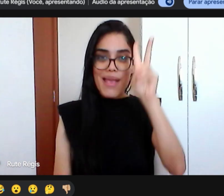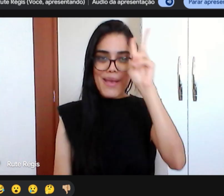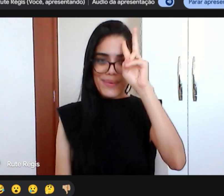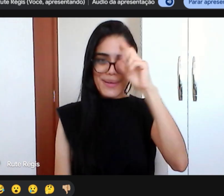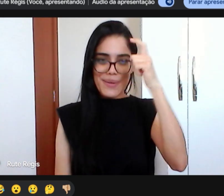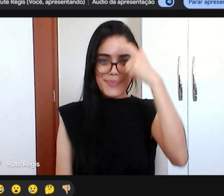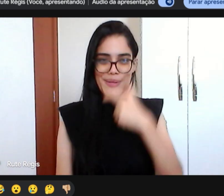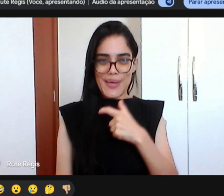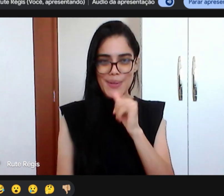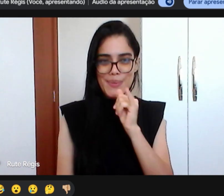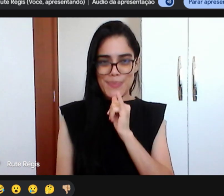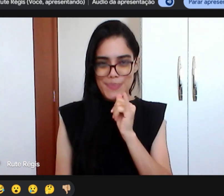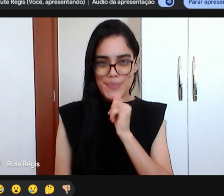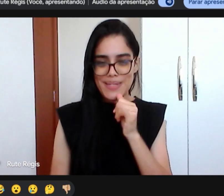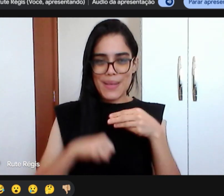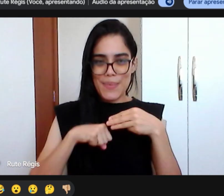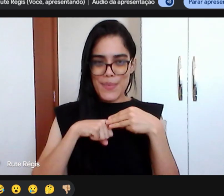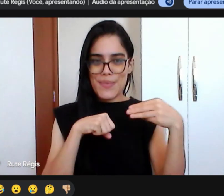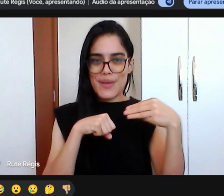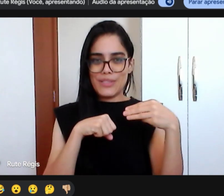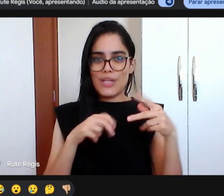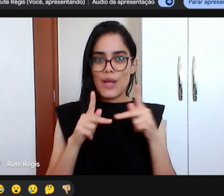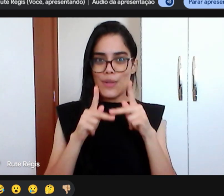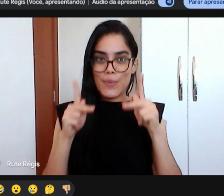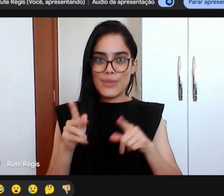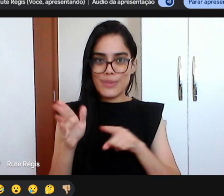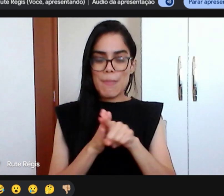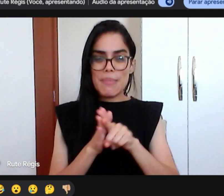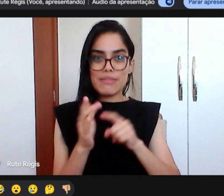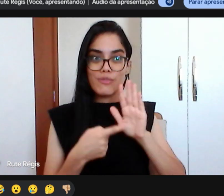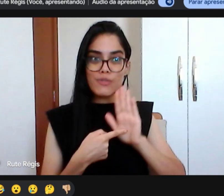bom, não é um título básico, né? Eu lembro quando eu